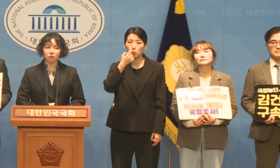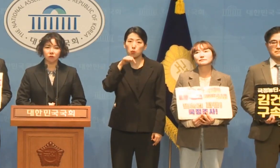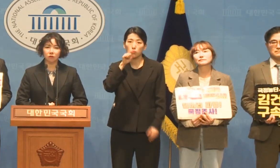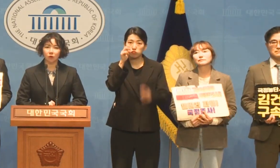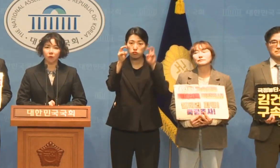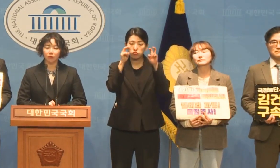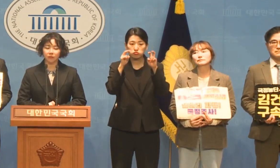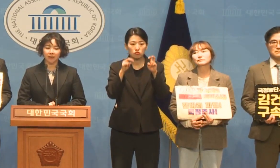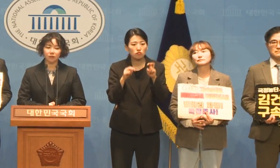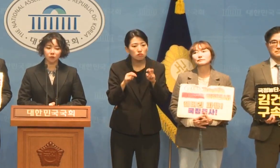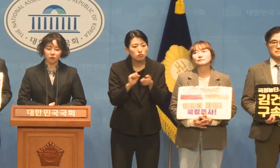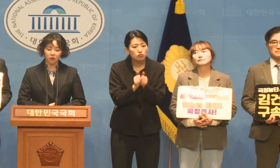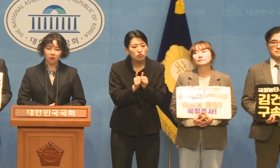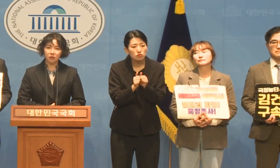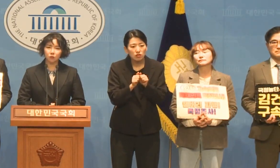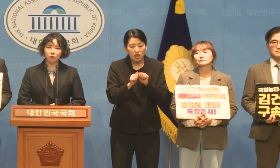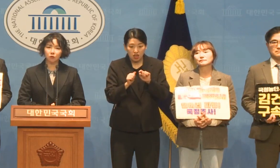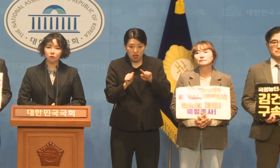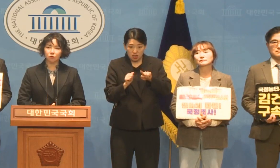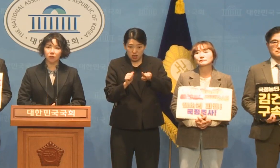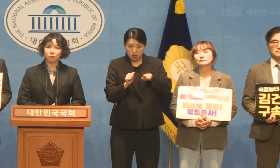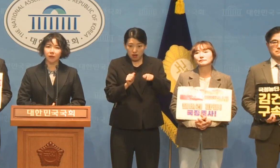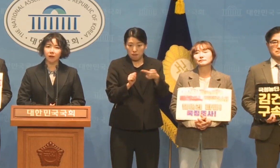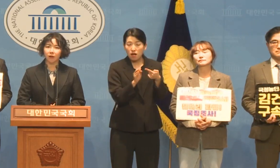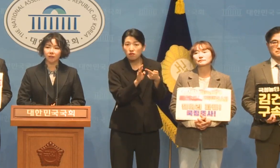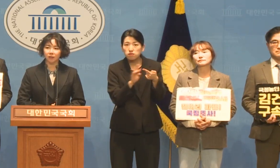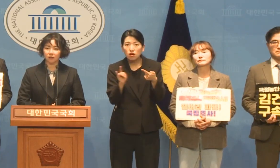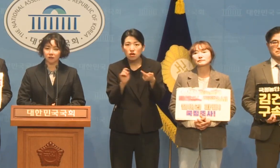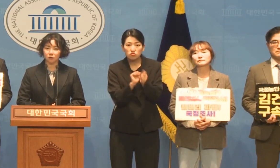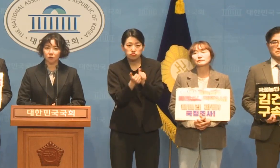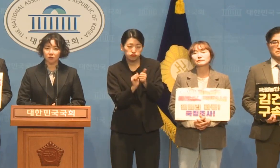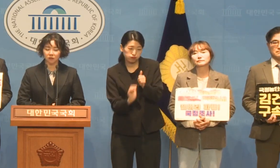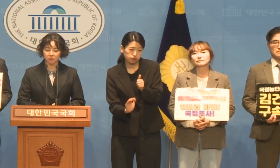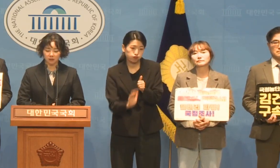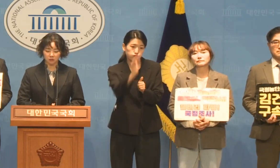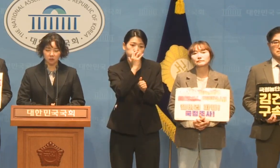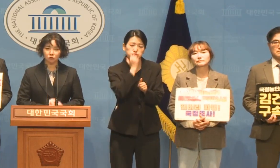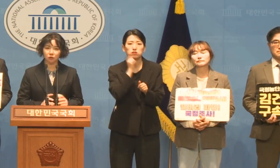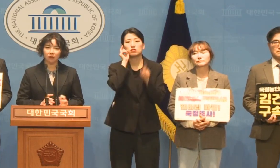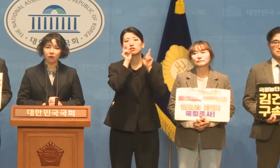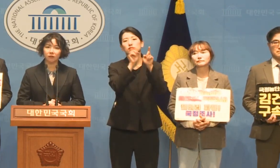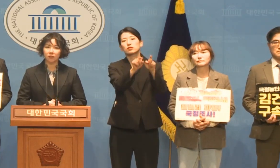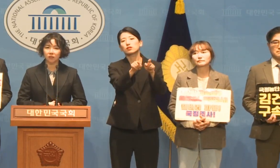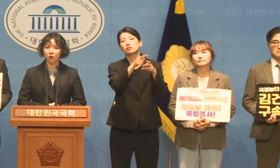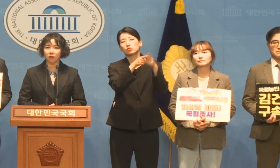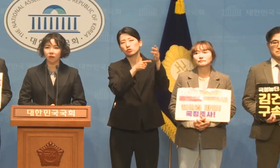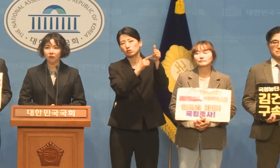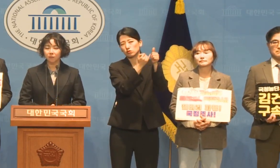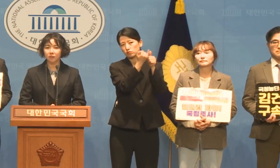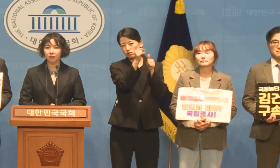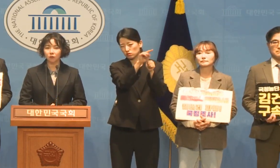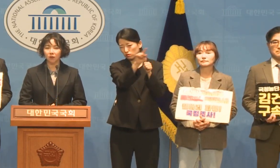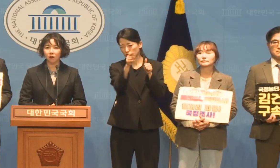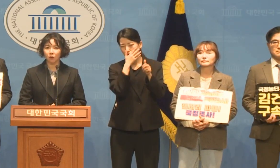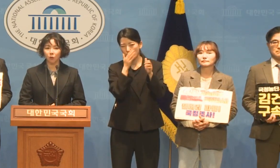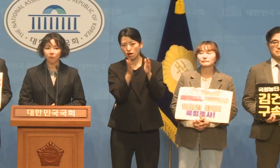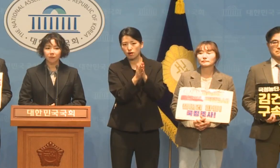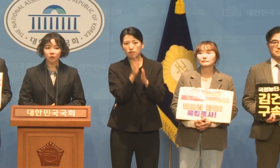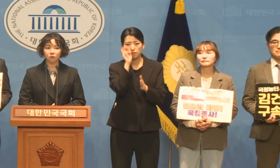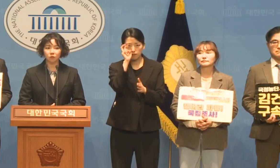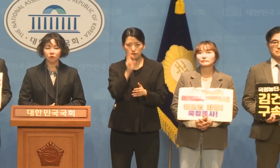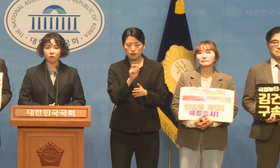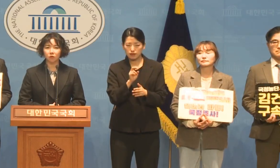특히나 윤석열 정권이 나서서 의도적으로 주가를 부양한 거 아니냐라는 의혹들이 있습니다. 저는 이 두 개가 굉장히 상황이 비슷하다고